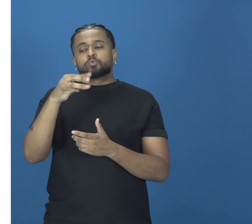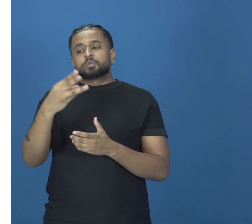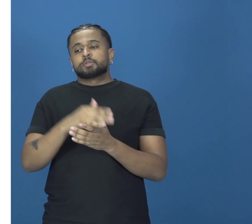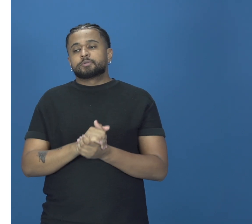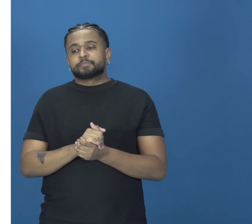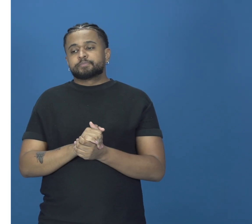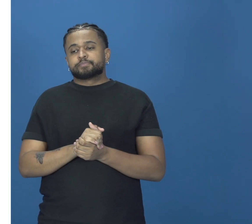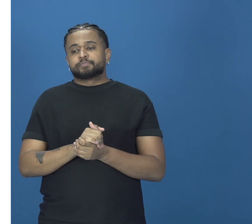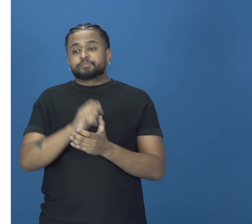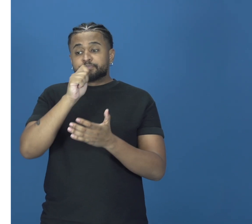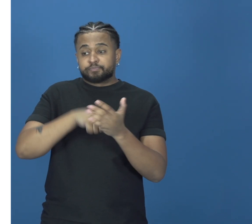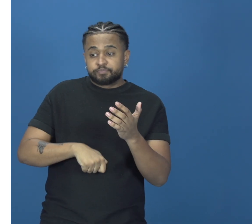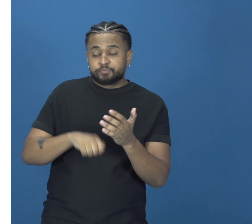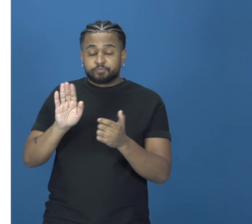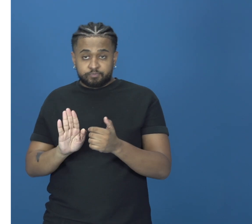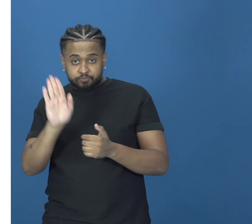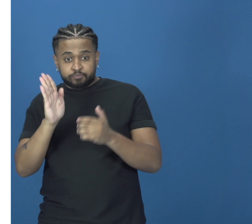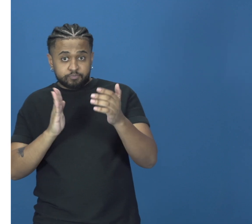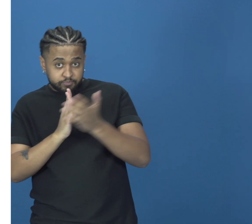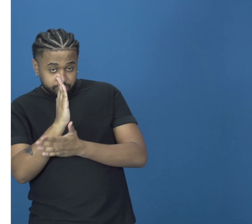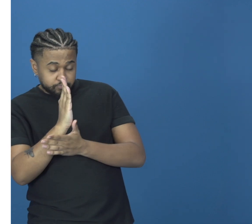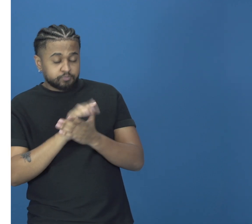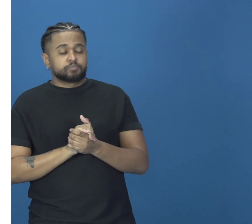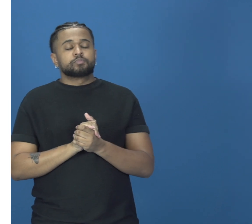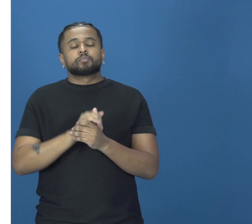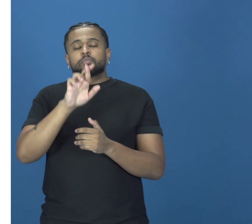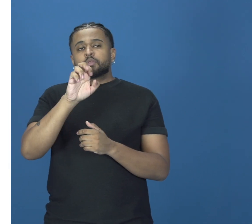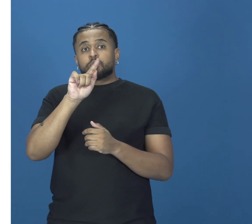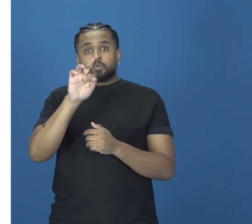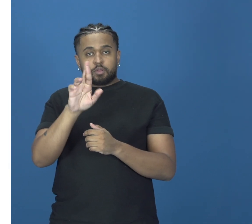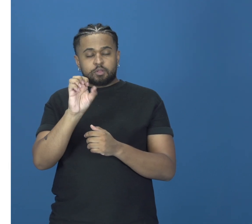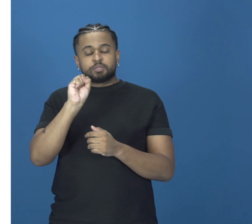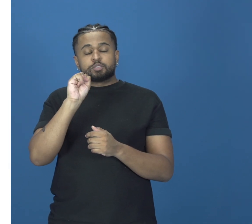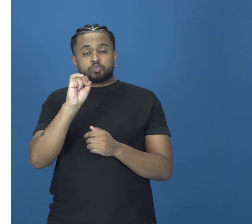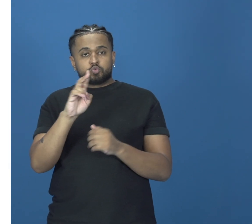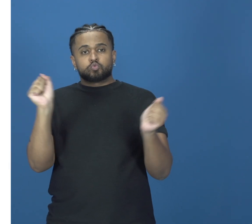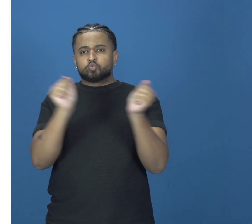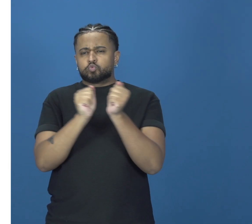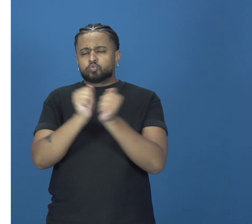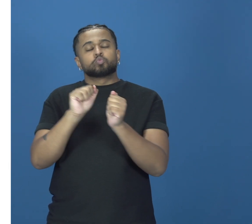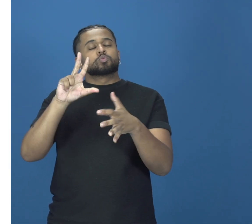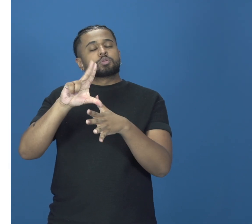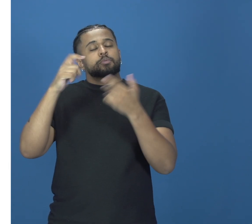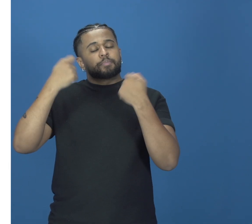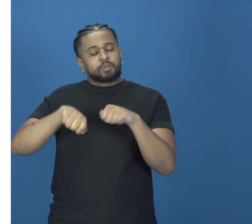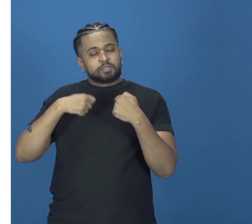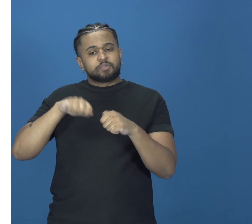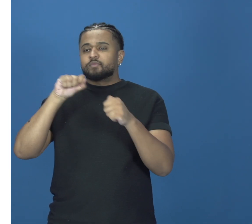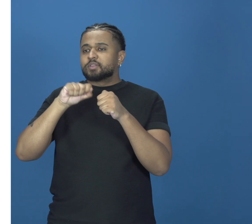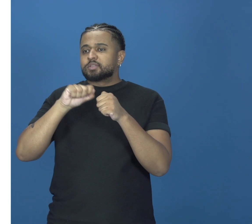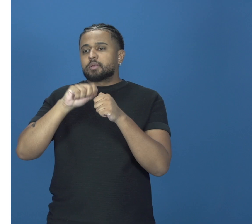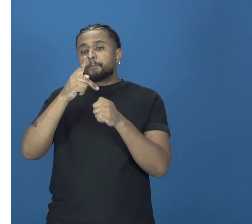9.3. O cadastro dos candidatos aprovados na chamada regular do SISU junto à UNILA deverá ser realizado